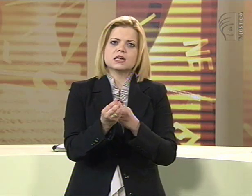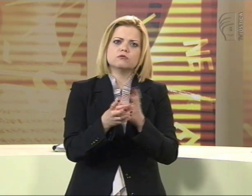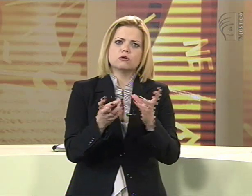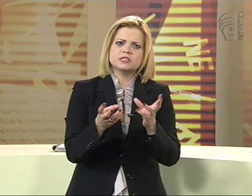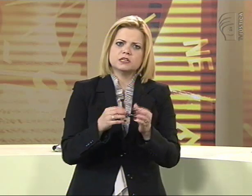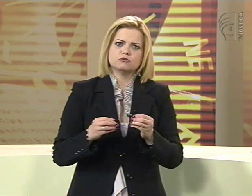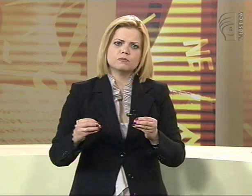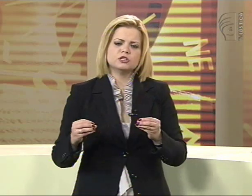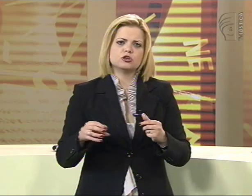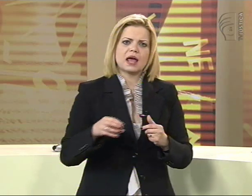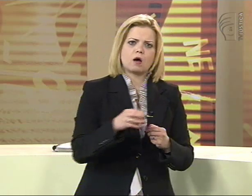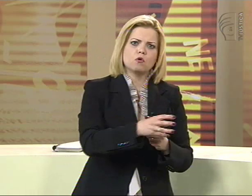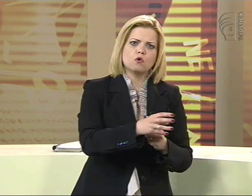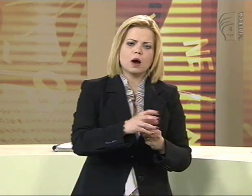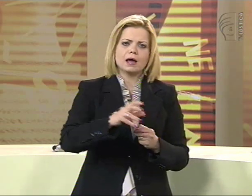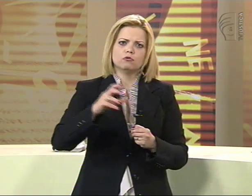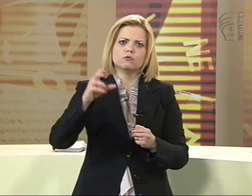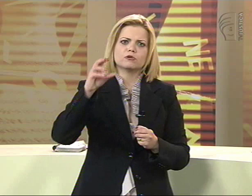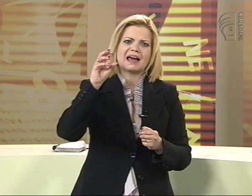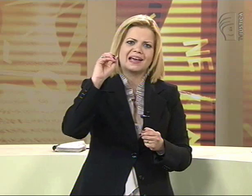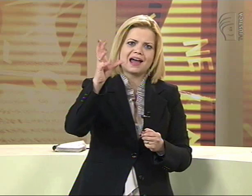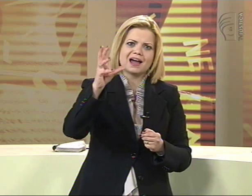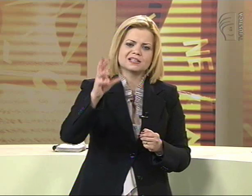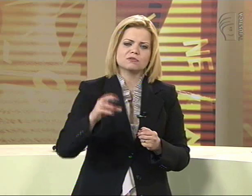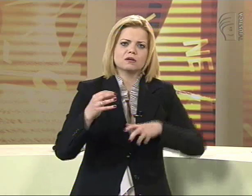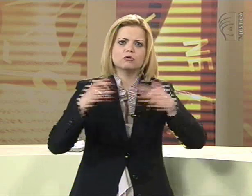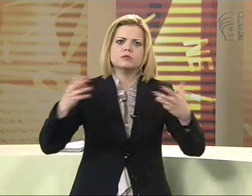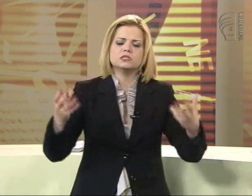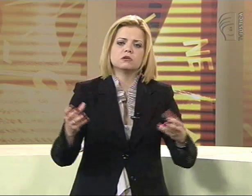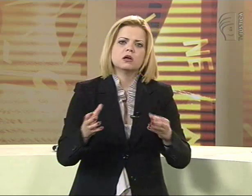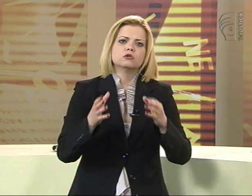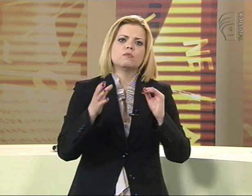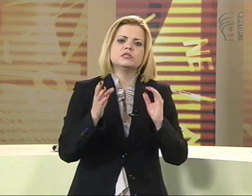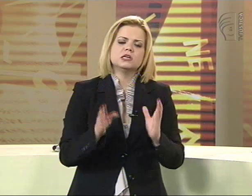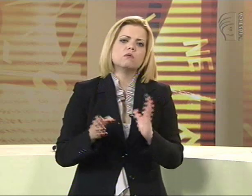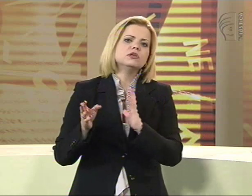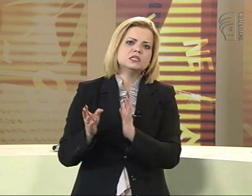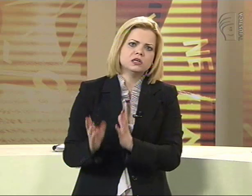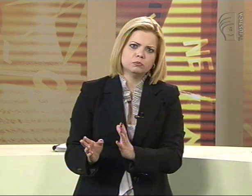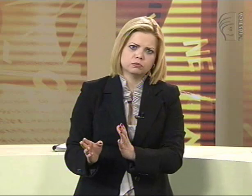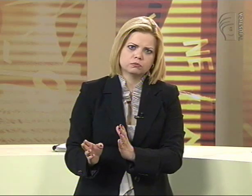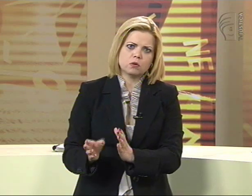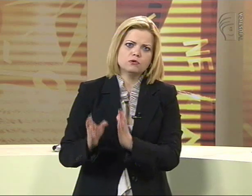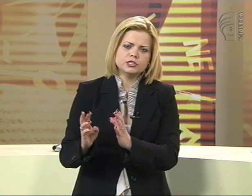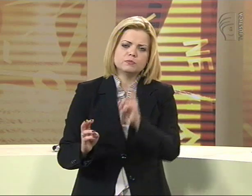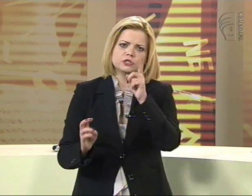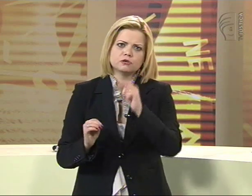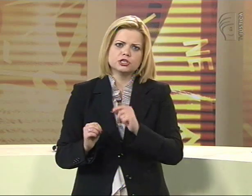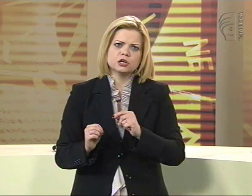seria o domicílio. Domicílio é a rua, é o número da casa. O que é o domicílio? Domicílio é o município. É o município, por isso que eu disse.